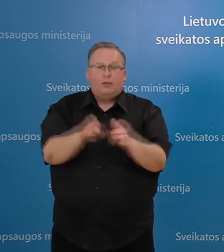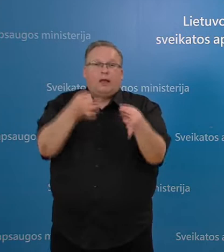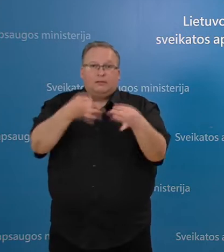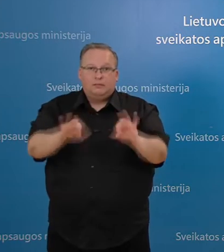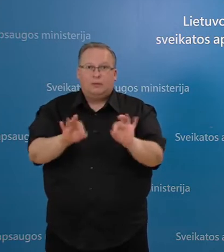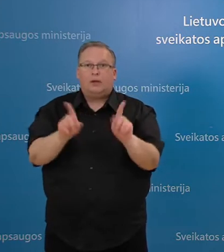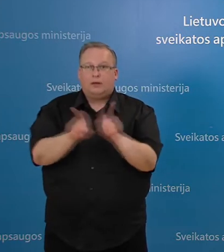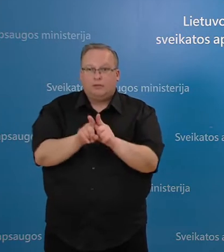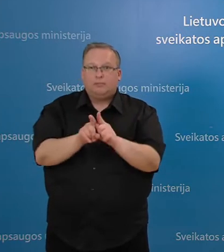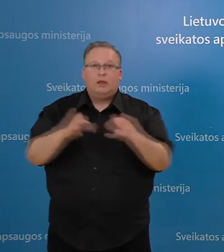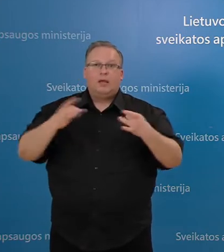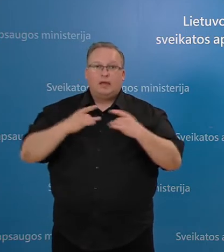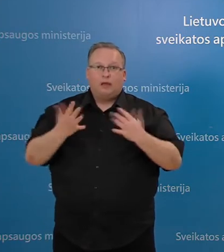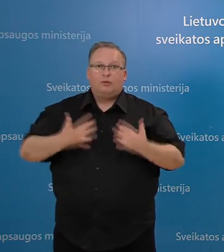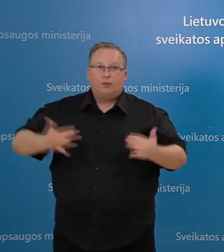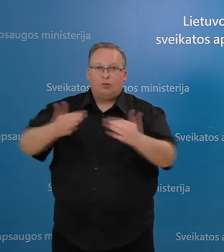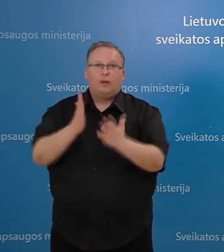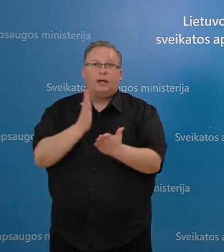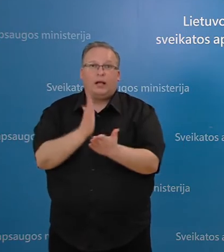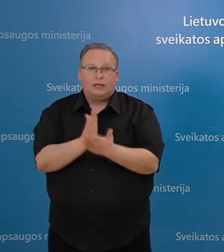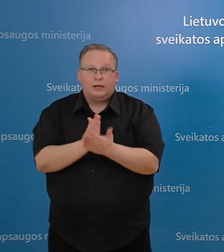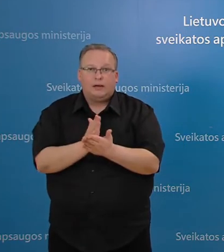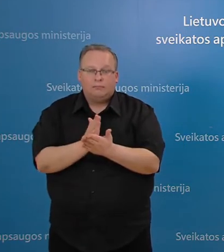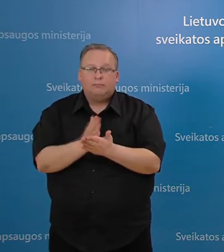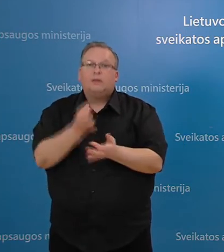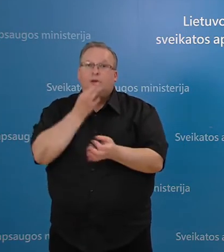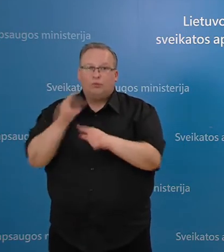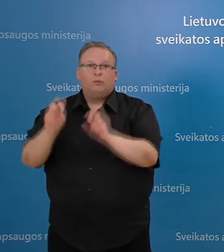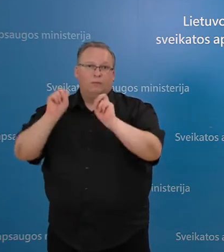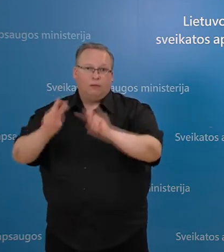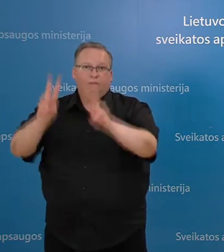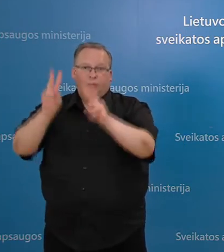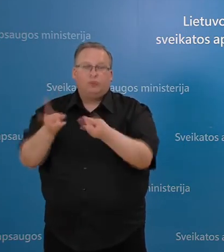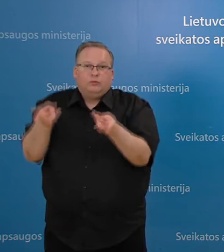ir organizuosime renginius, esant na, pakankamai rizikai dar.